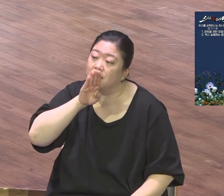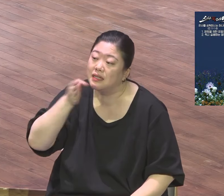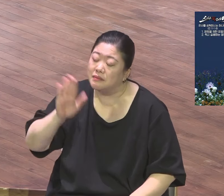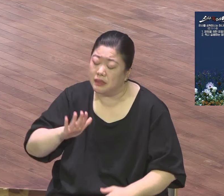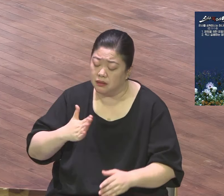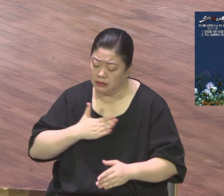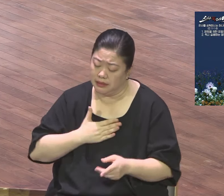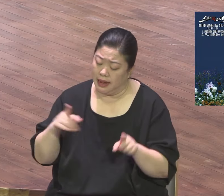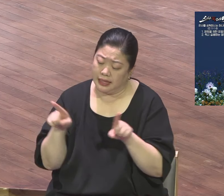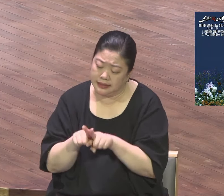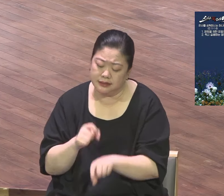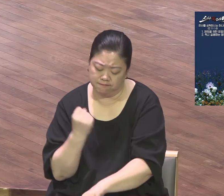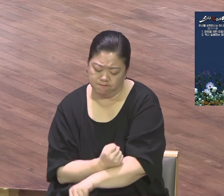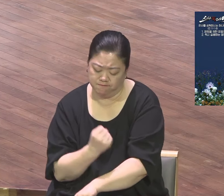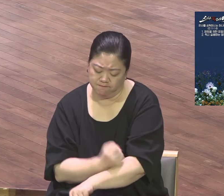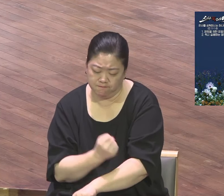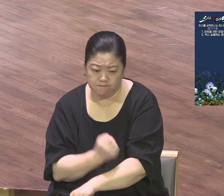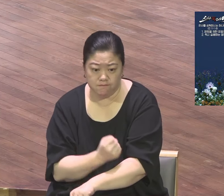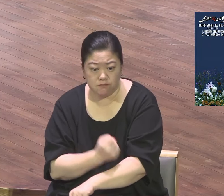이게 하나님이